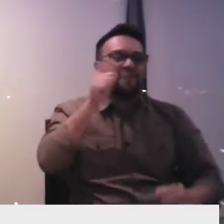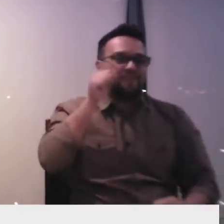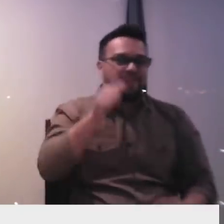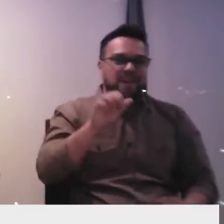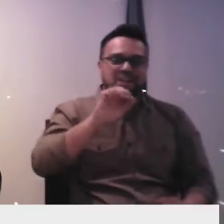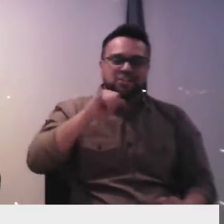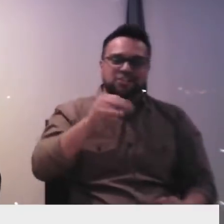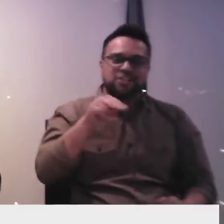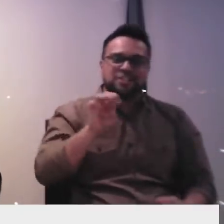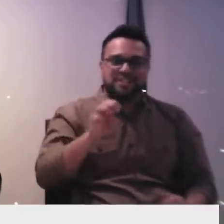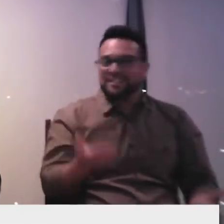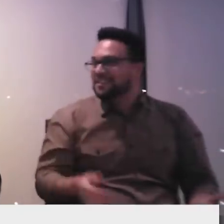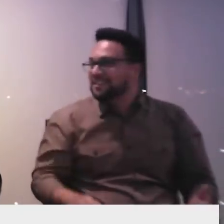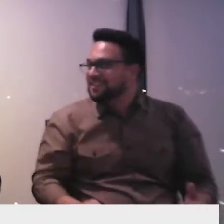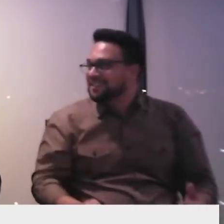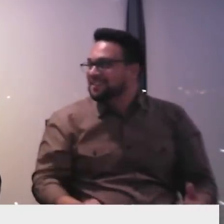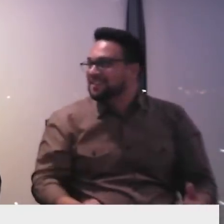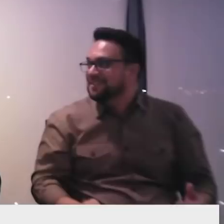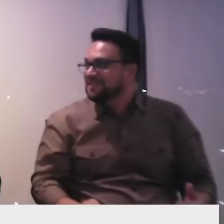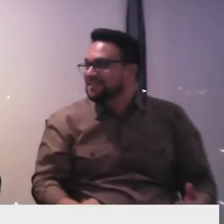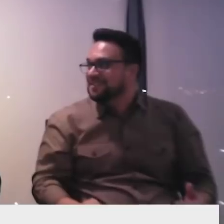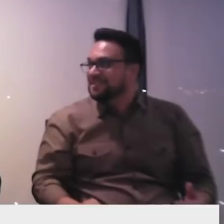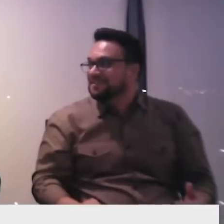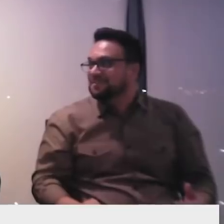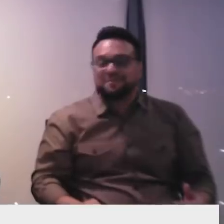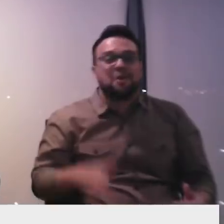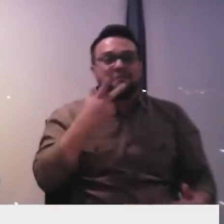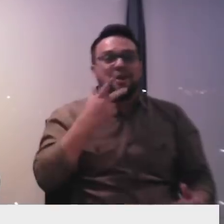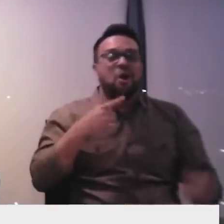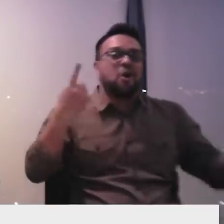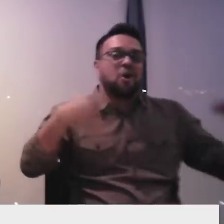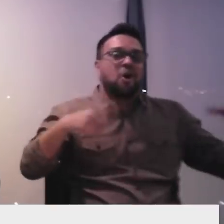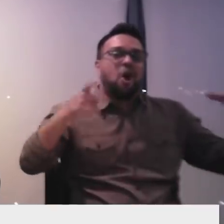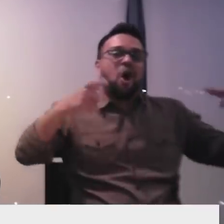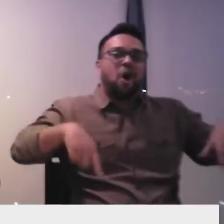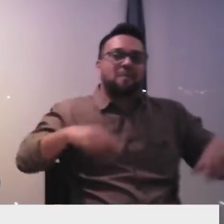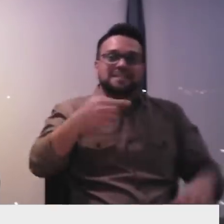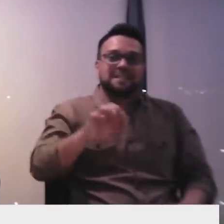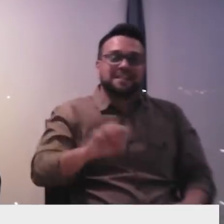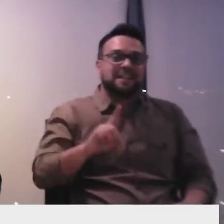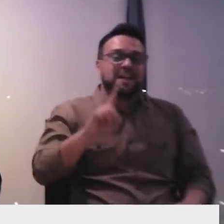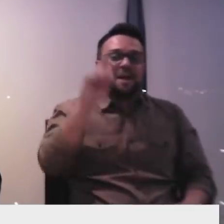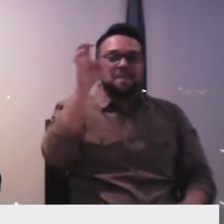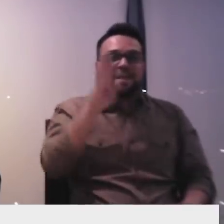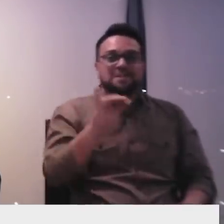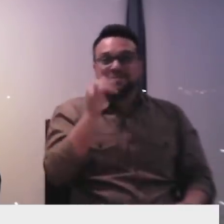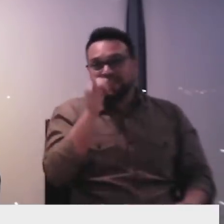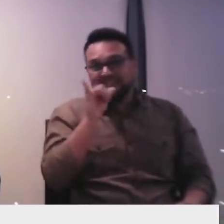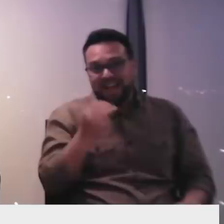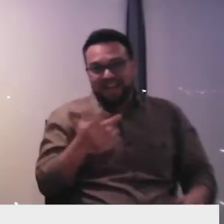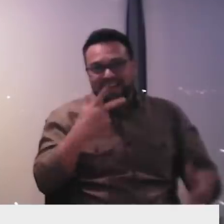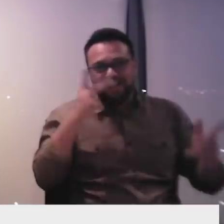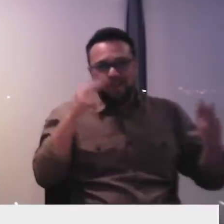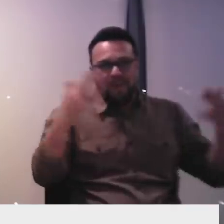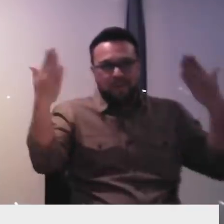Na pandemia, pô, repetiram tantas vezes Brasil e Itália na final da Copa de 70 que tinha medo de assistir e a Itália virar o jogo. Né? Rapaz, estava